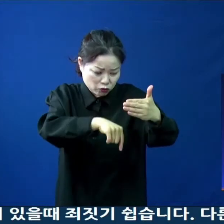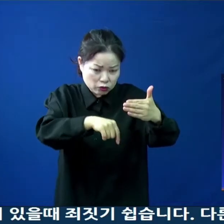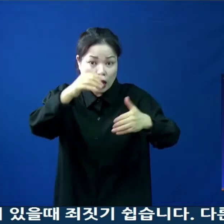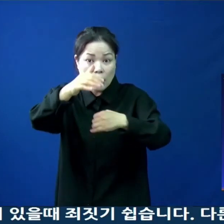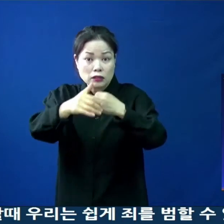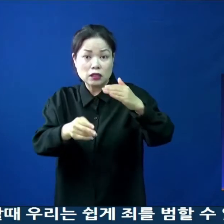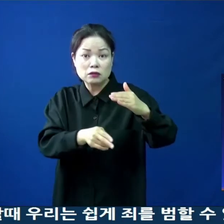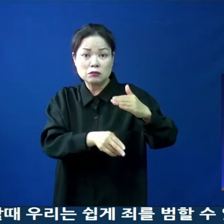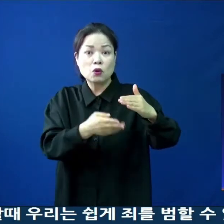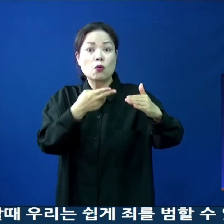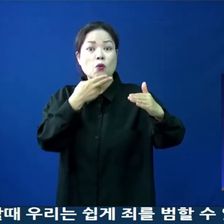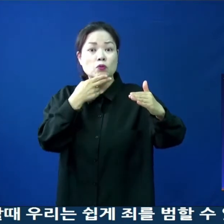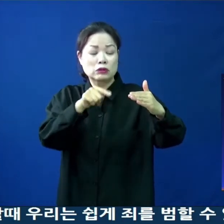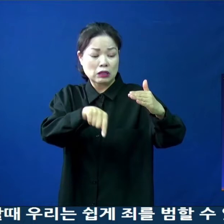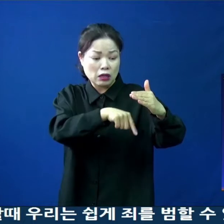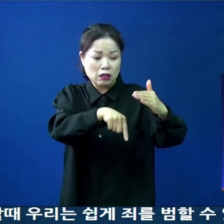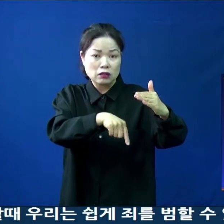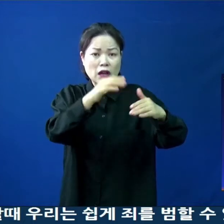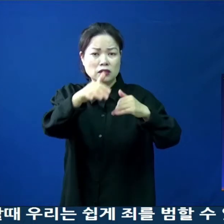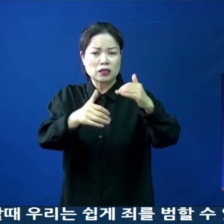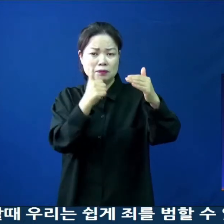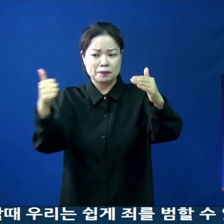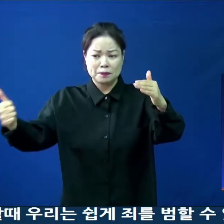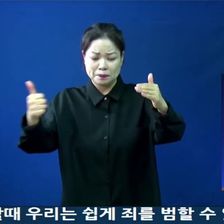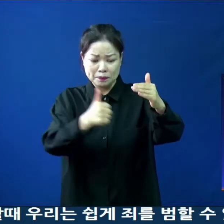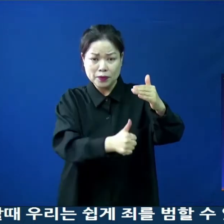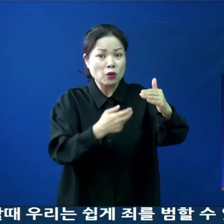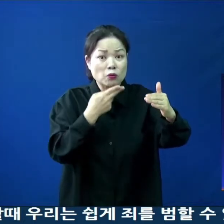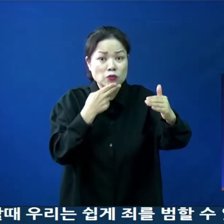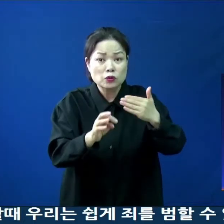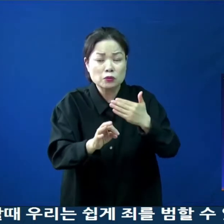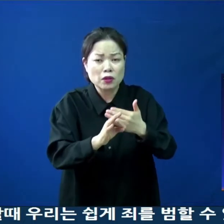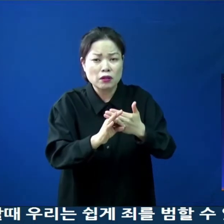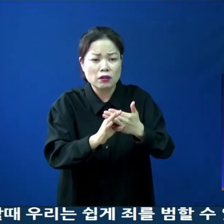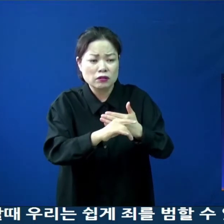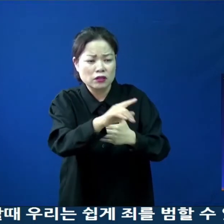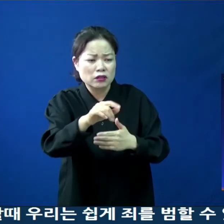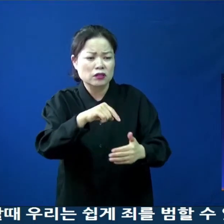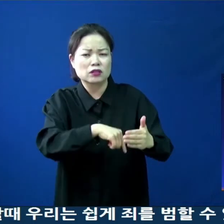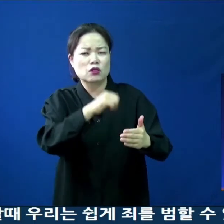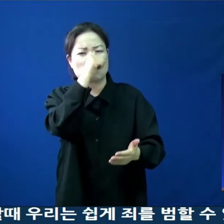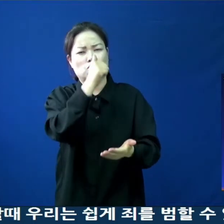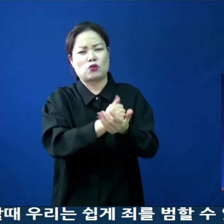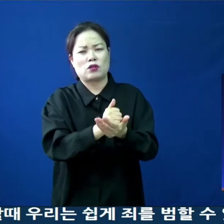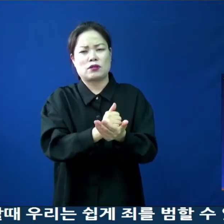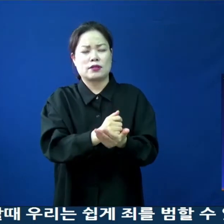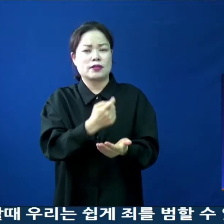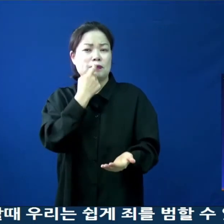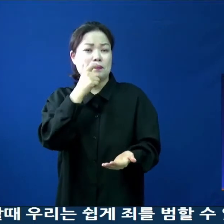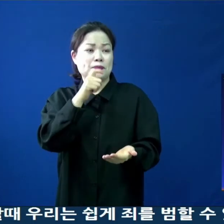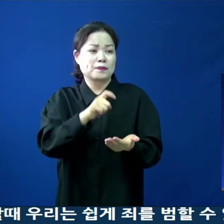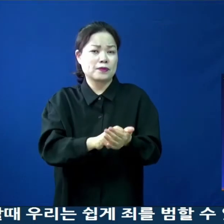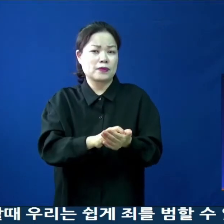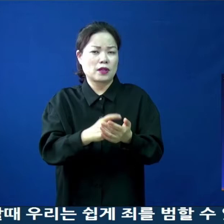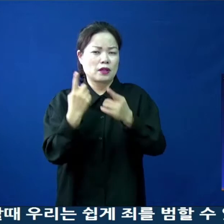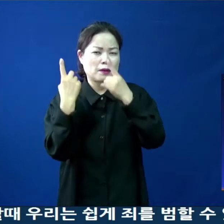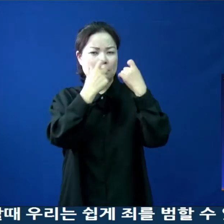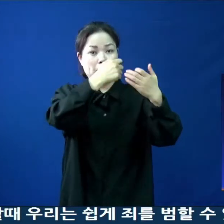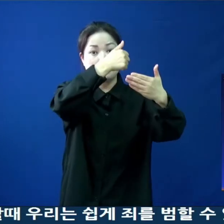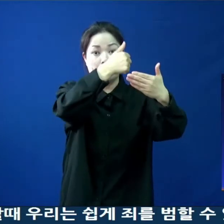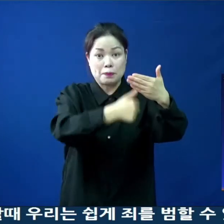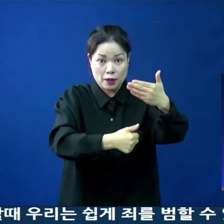하나님이 없으면 우리가 신랄하게 비난하던 그 죄에도 우리는 쉽게 넘어질 수 있다라는